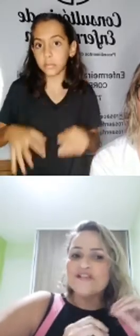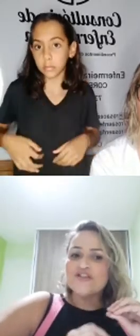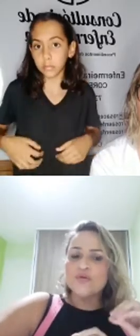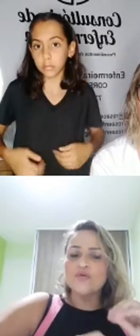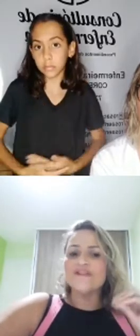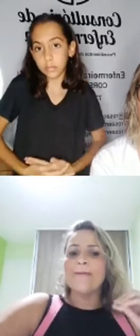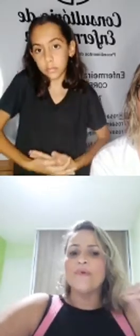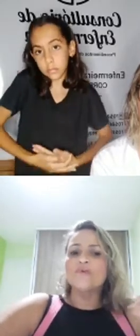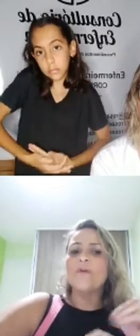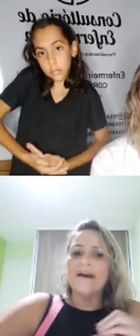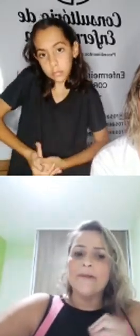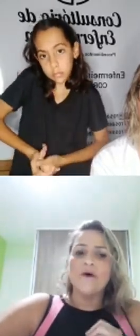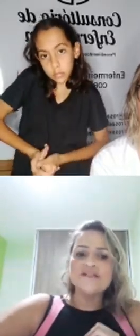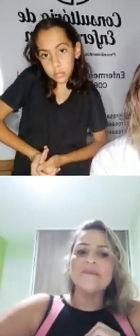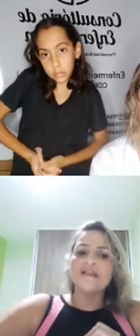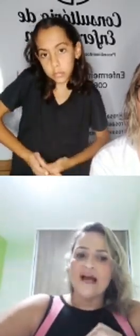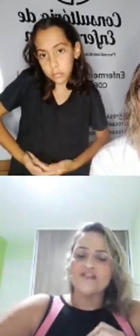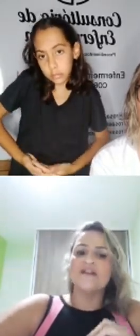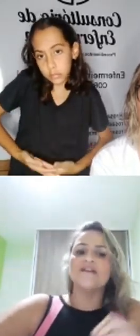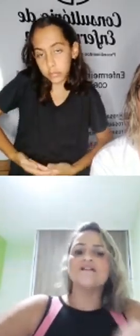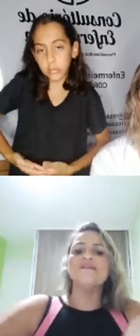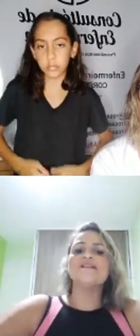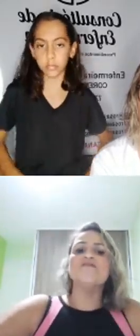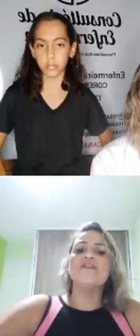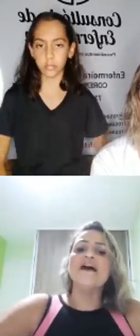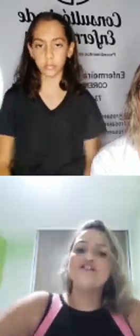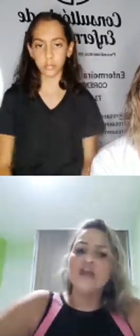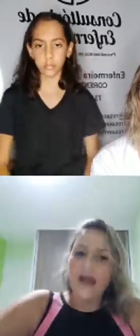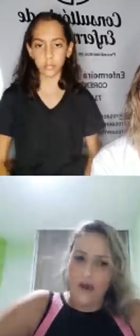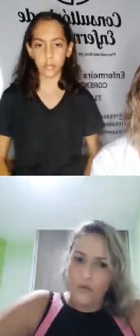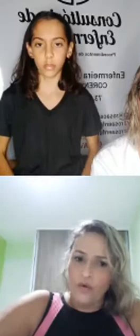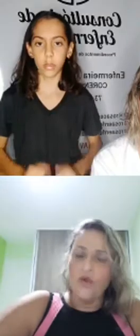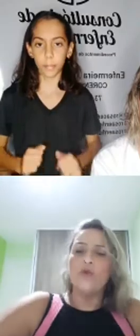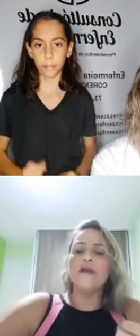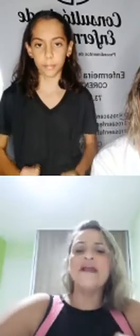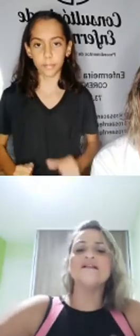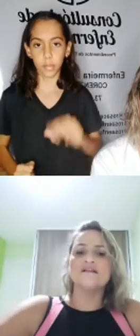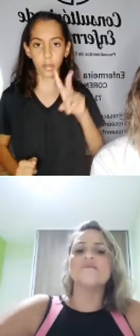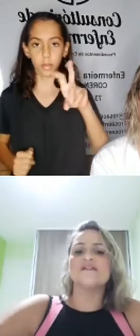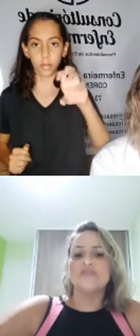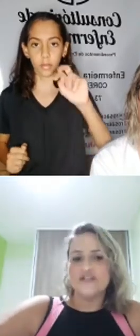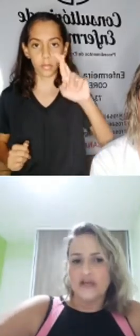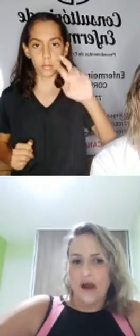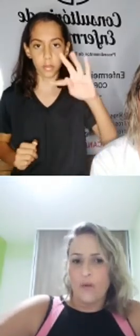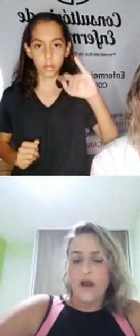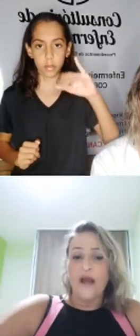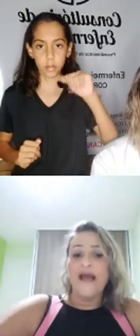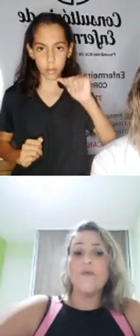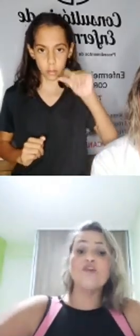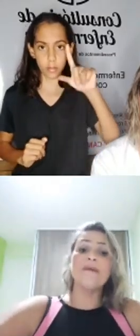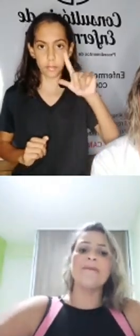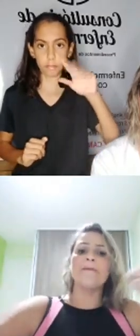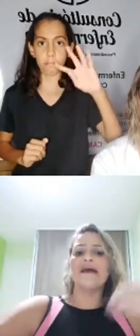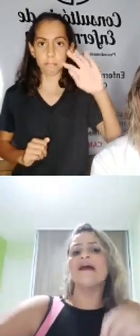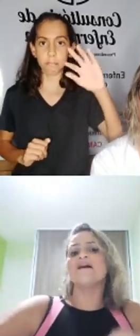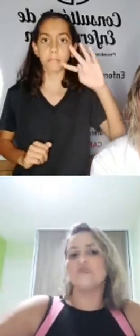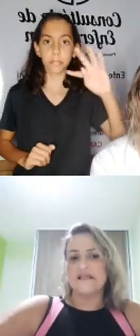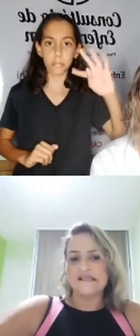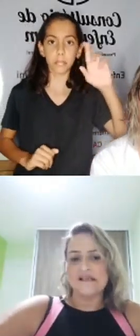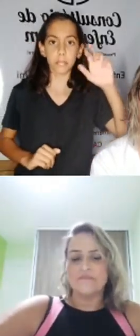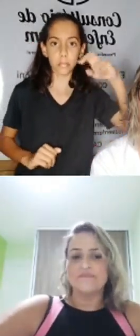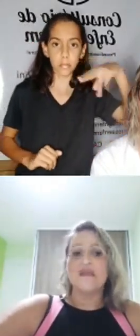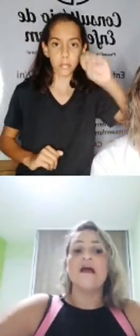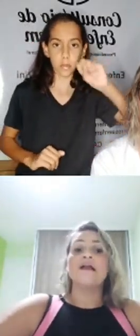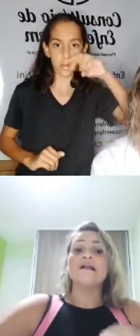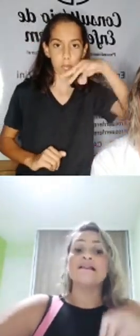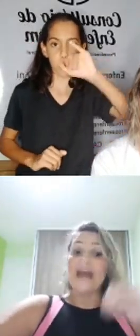Alguns estudos apontam para a possibilidade da transmissão vertical. O que é a transmissão vertical? É quando o bebê pega a